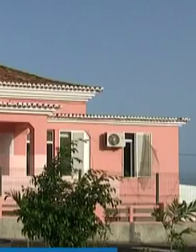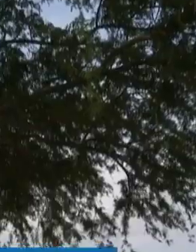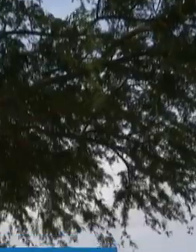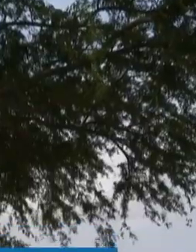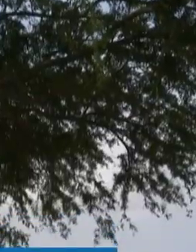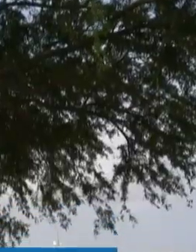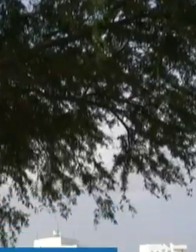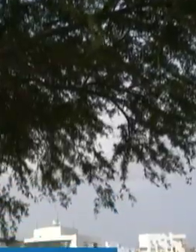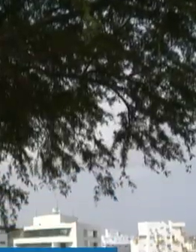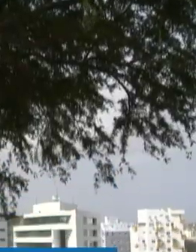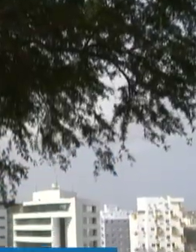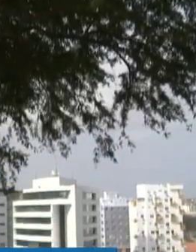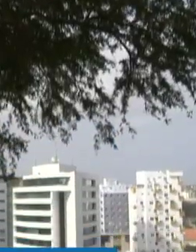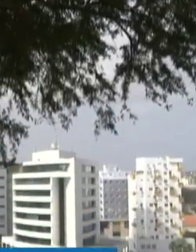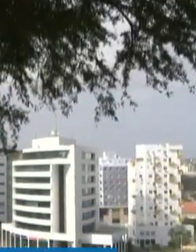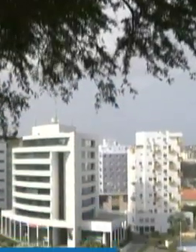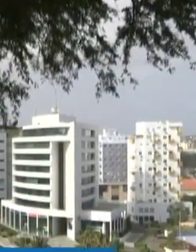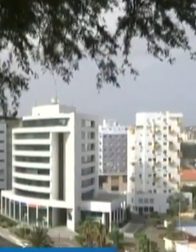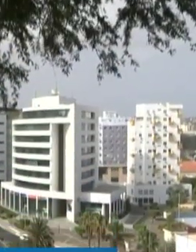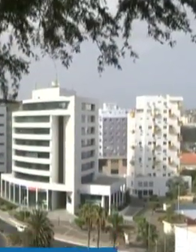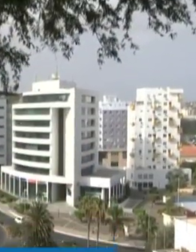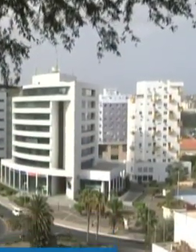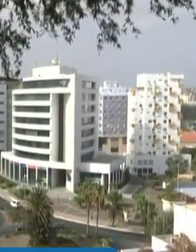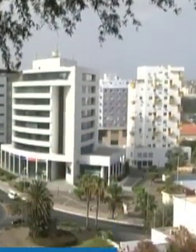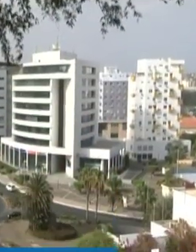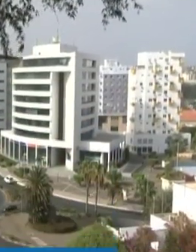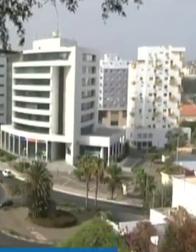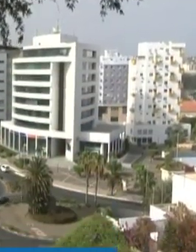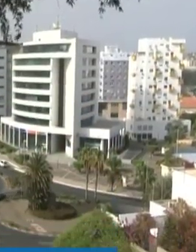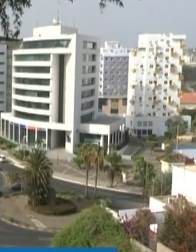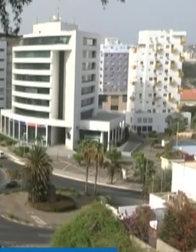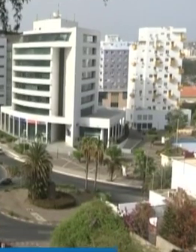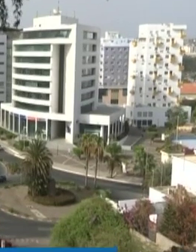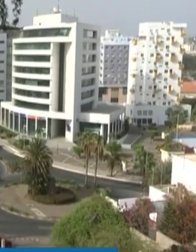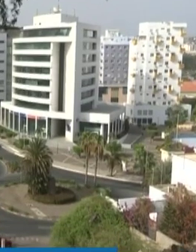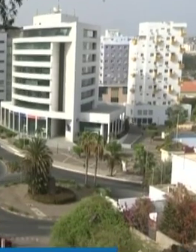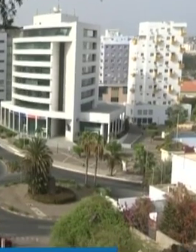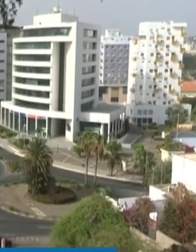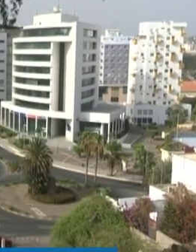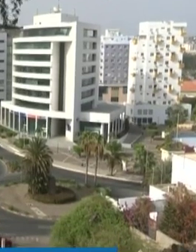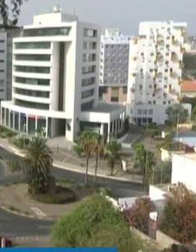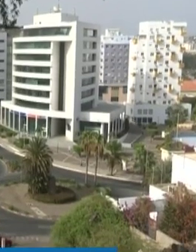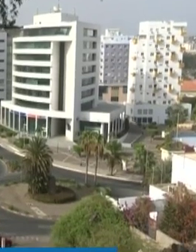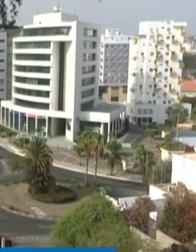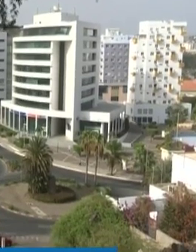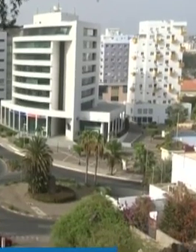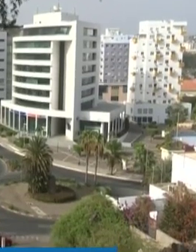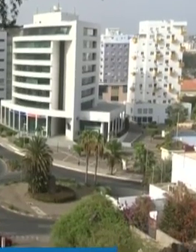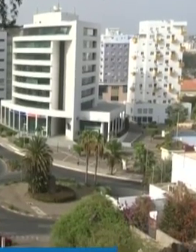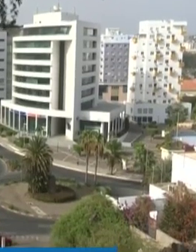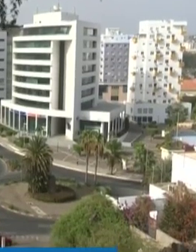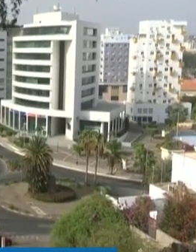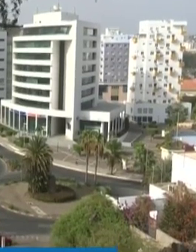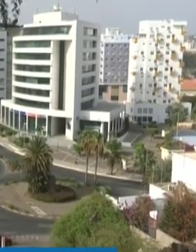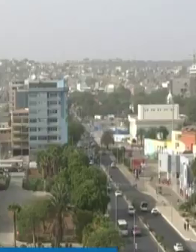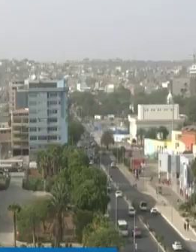o que deixa-o entender que a entrada da variante da preocupação Omicron não foi tão letal, apesar dos